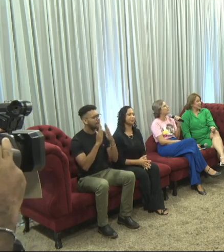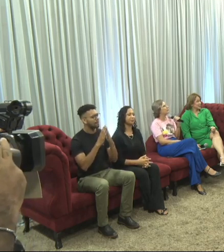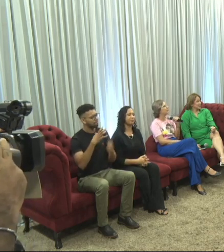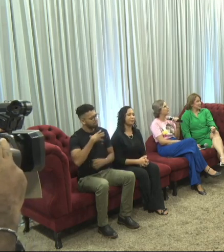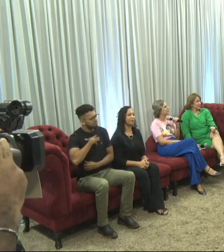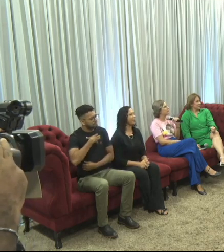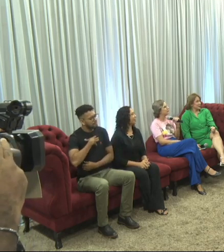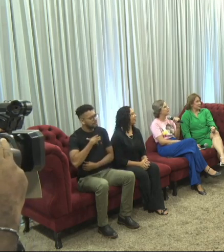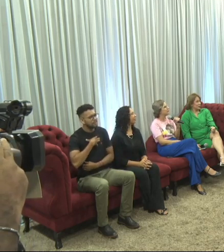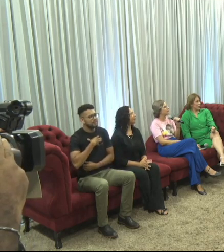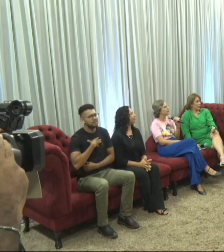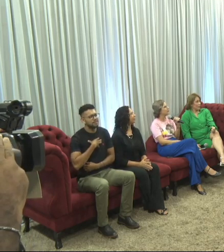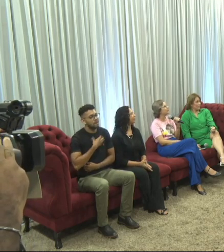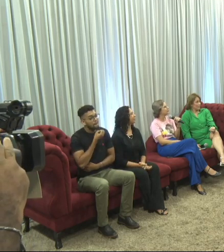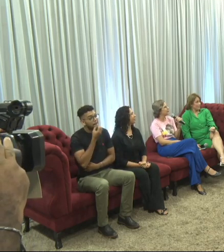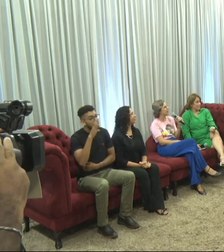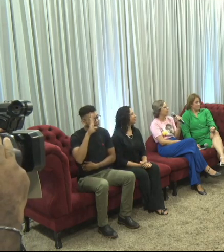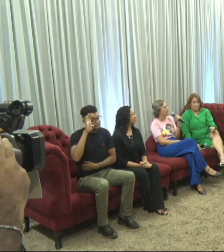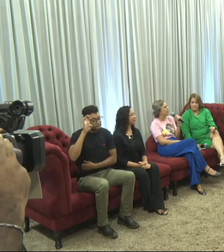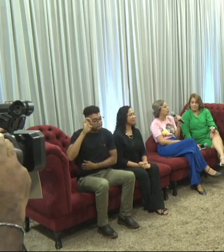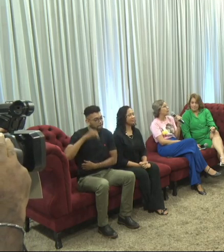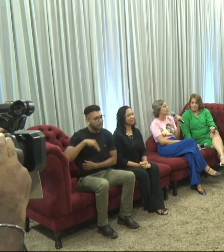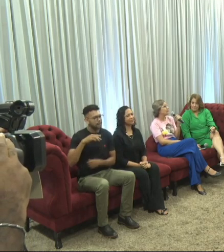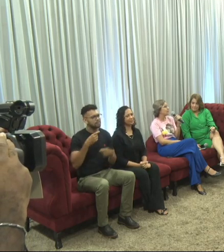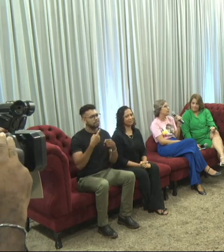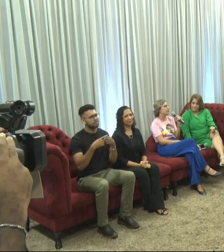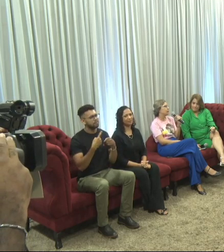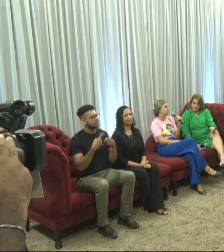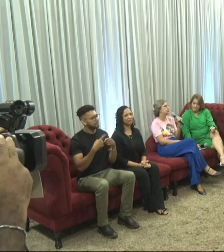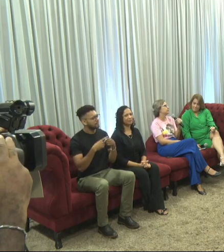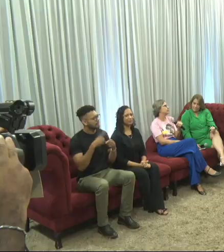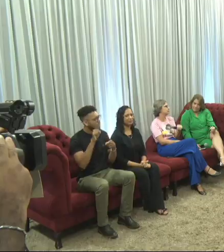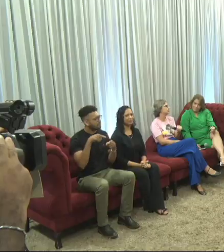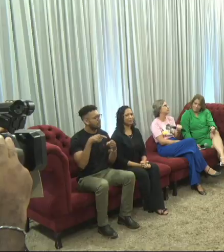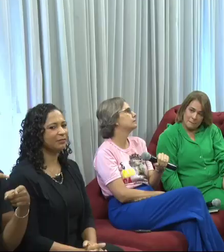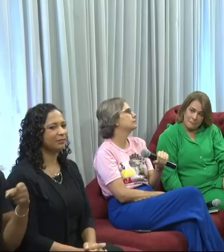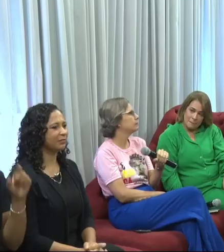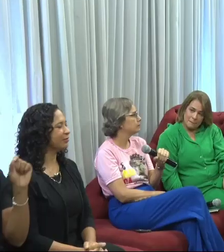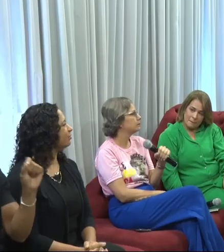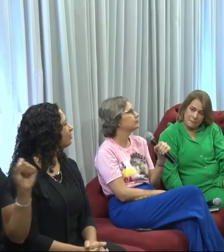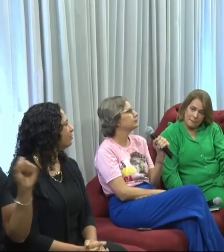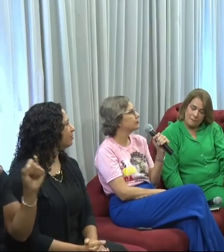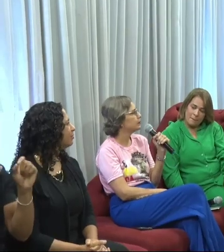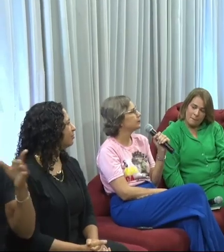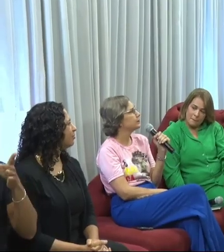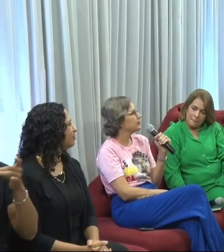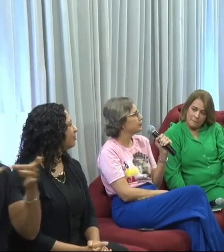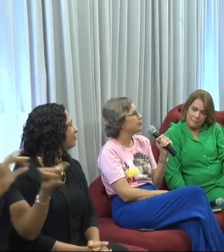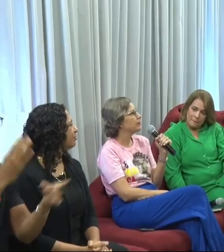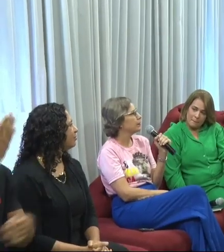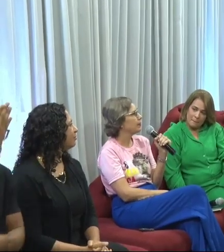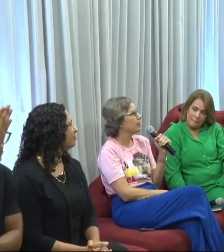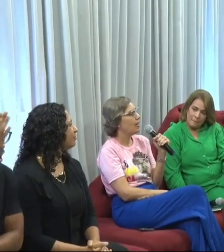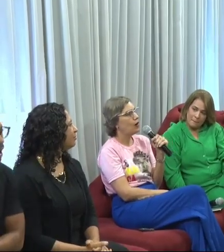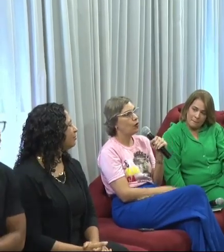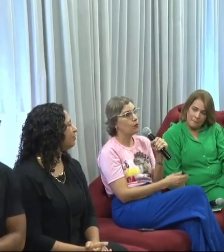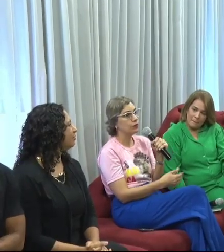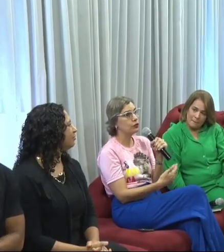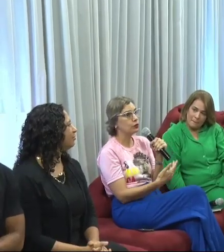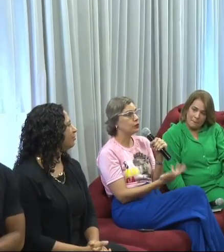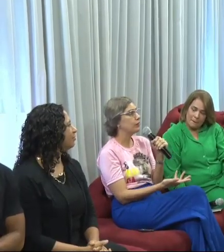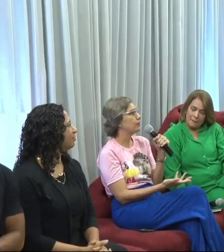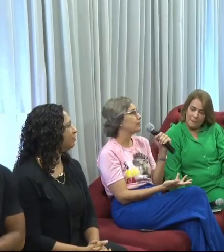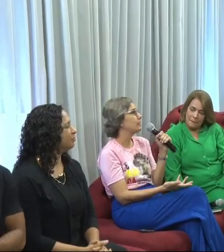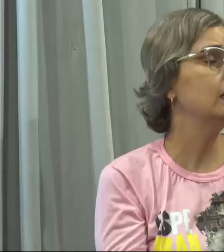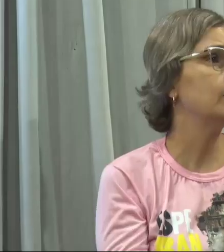acho que não tinha outro lugar tão bacana, né? Porque muito acessível. É um lugar acadêmico, né? Um espaço acadêmico. Com